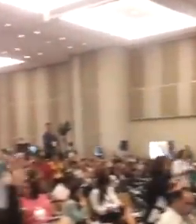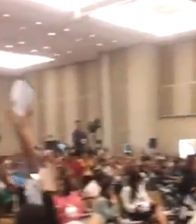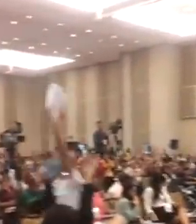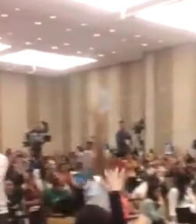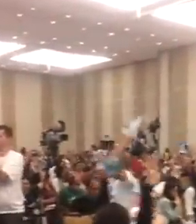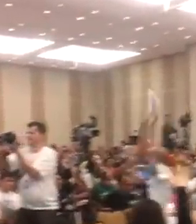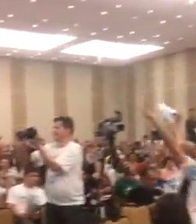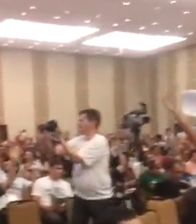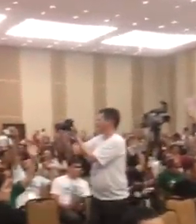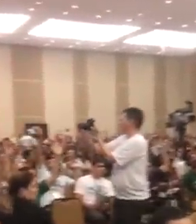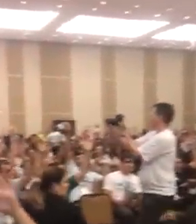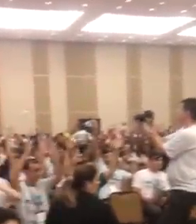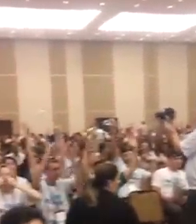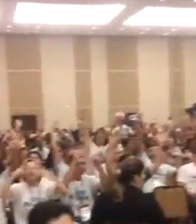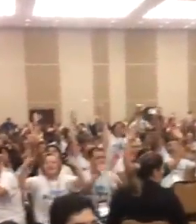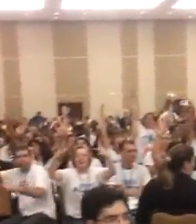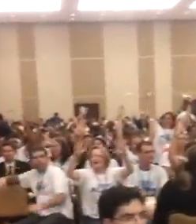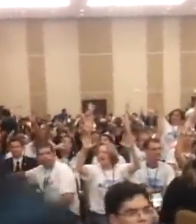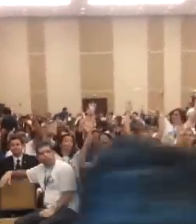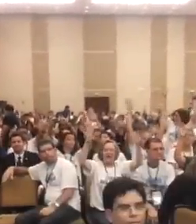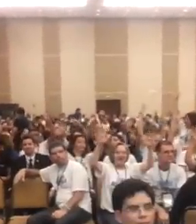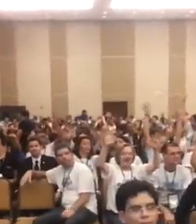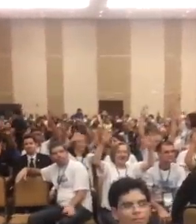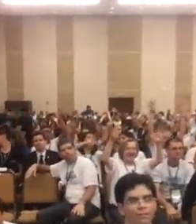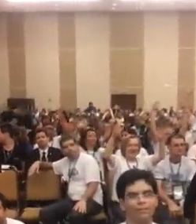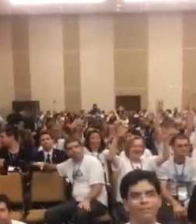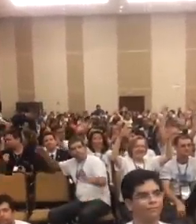Obrigada, Mariana, para concluir.